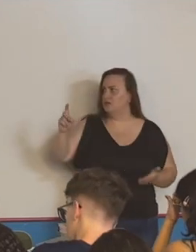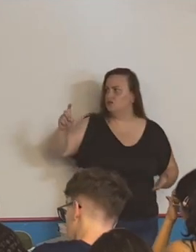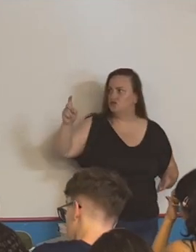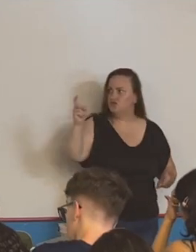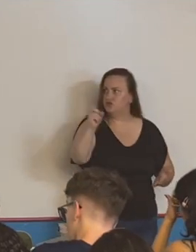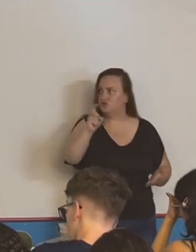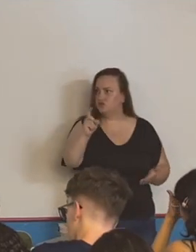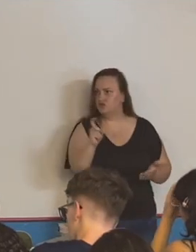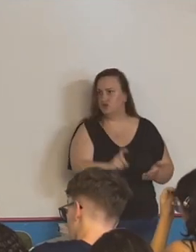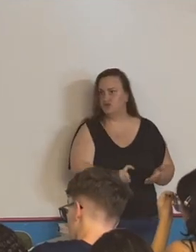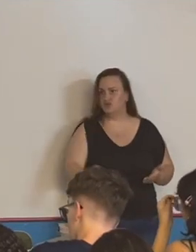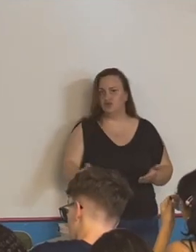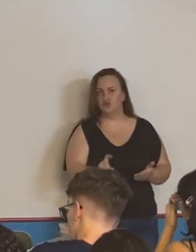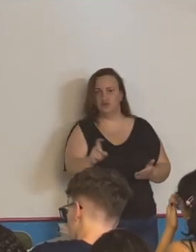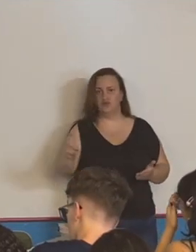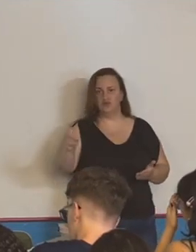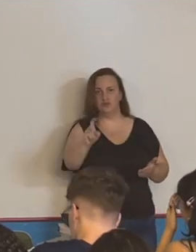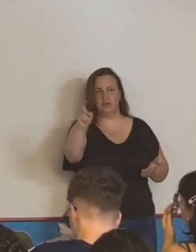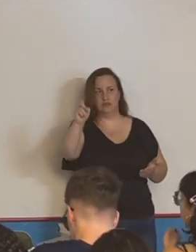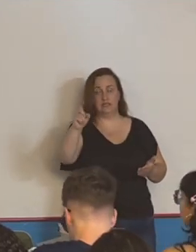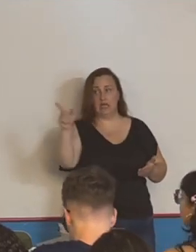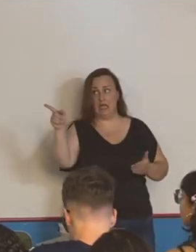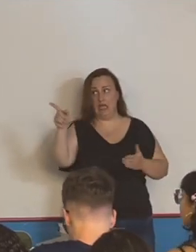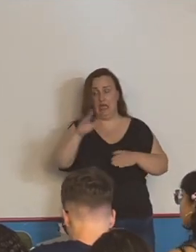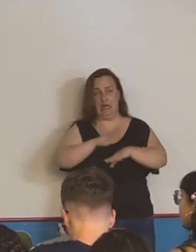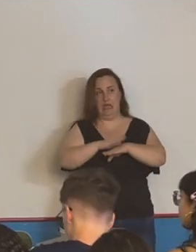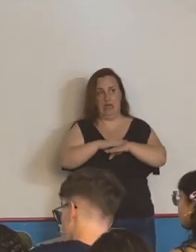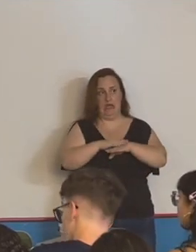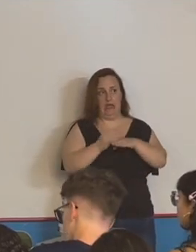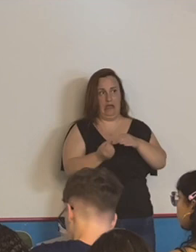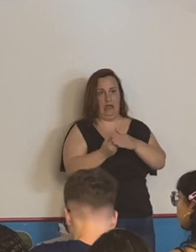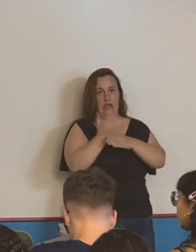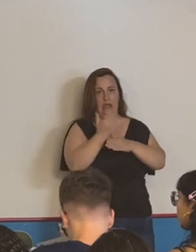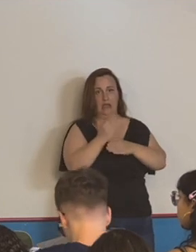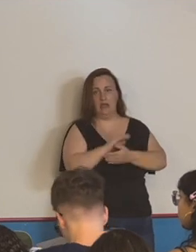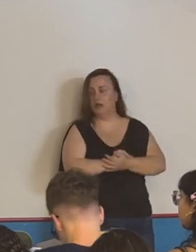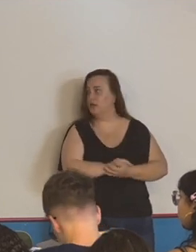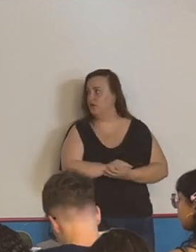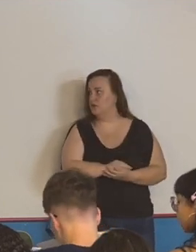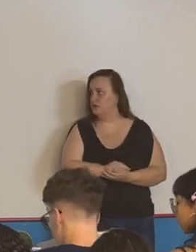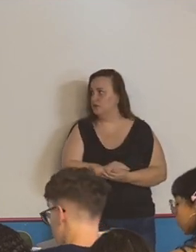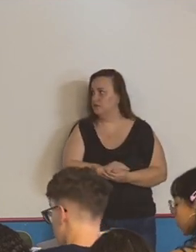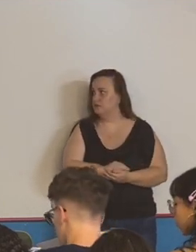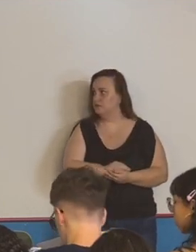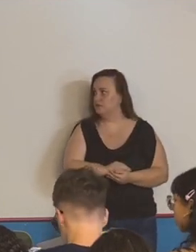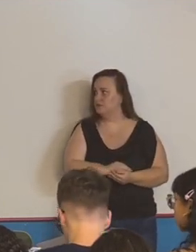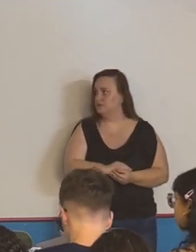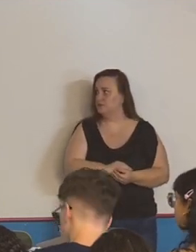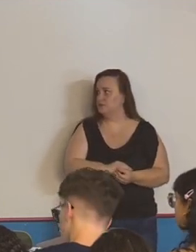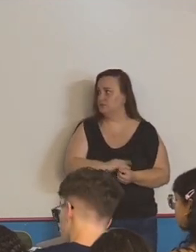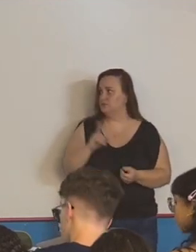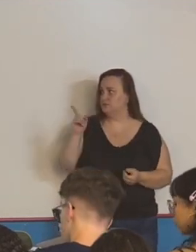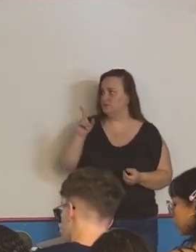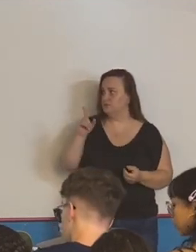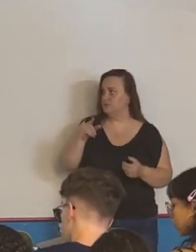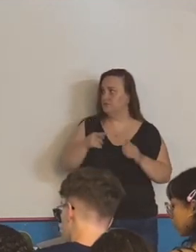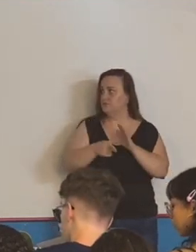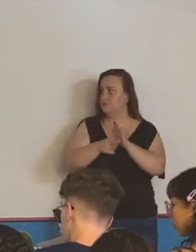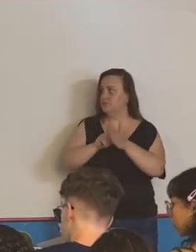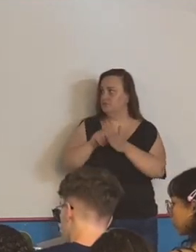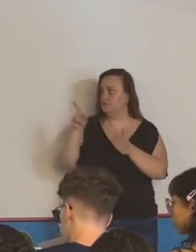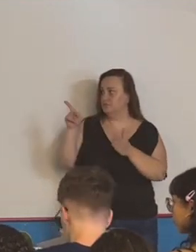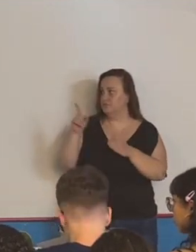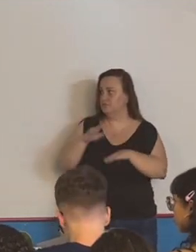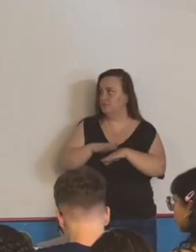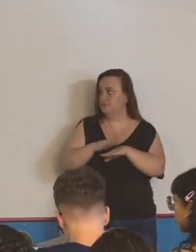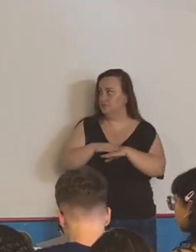fiz ali na parede, né? Então, esse foi o nome da exposição. E aí, esse trabalho foi um trabalho anterior a